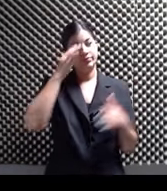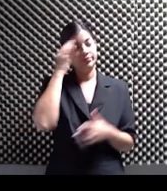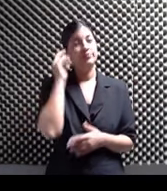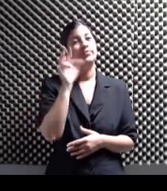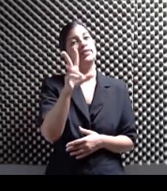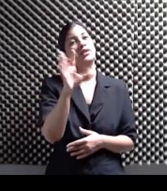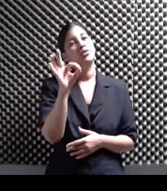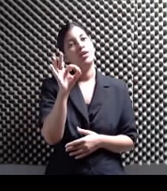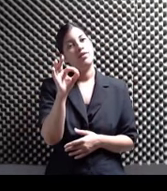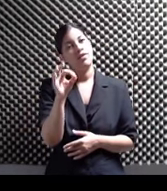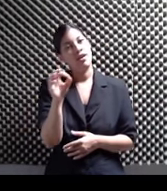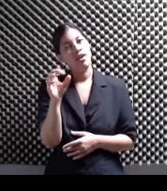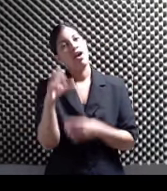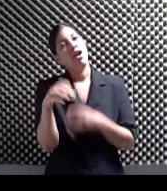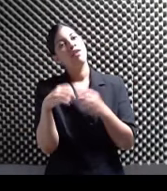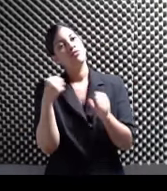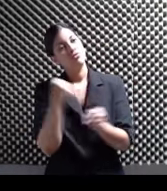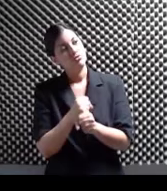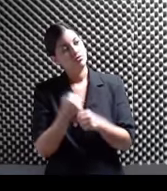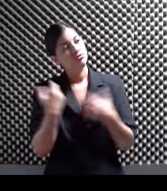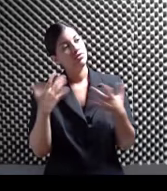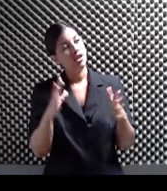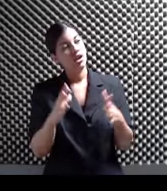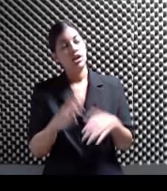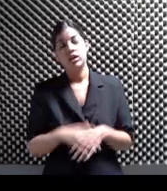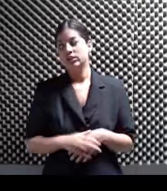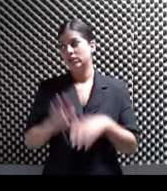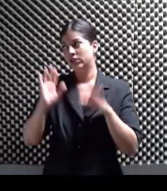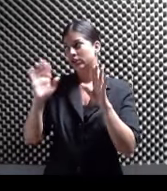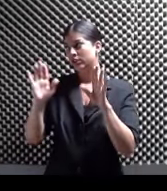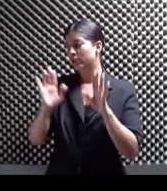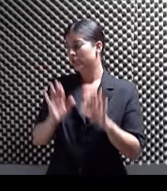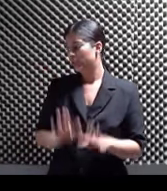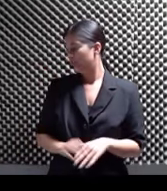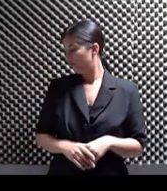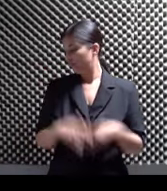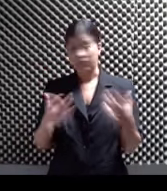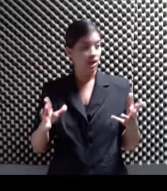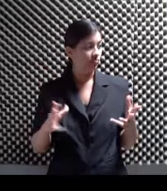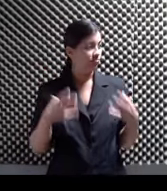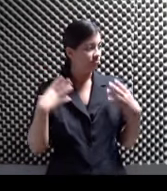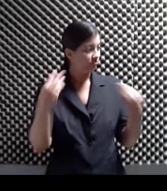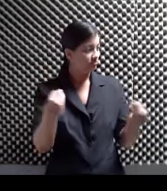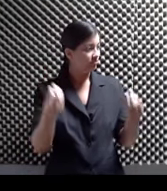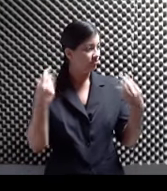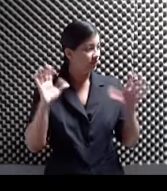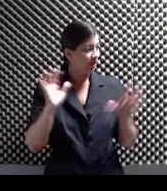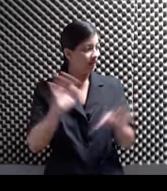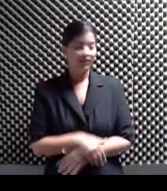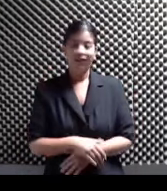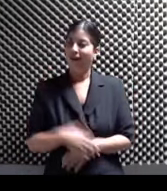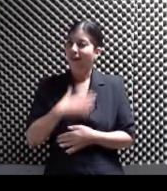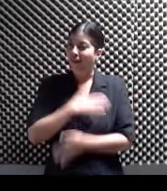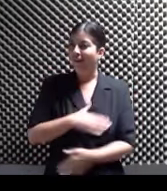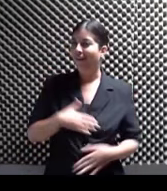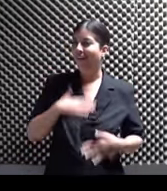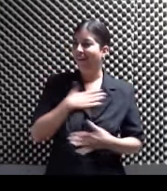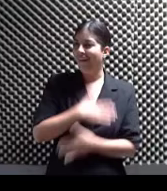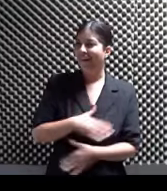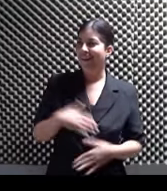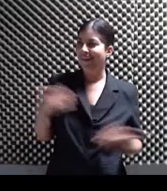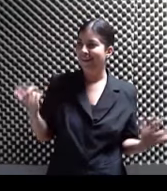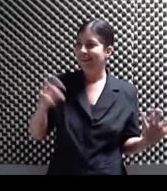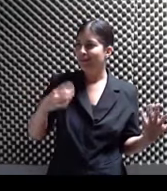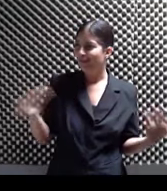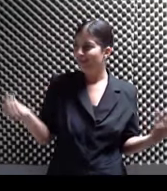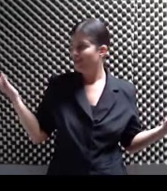años. 39. Y adiantre. ¿Y nos vamos? ¿Y nos vamos? Sí. Ay, es que esto está tan chévere cada vez que nosotros